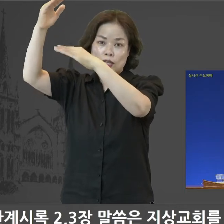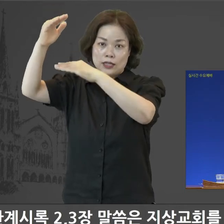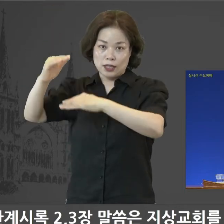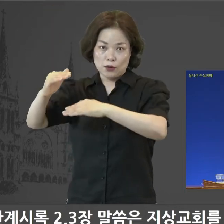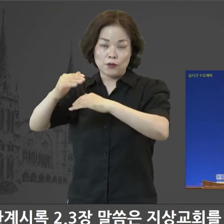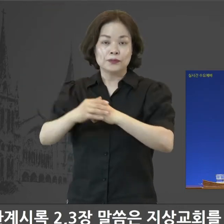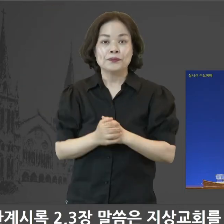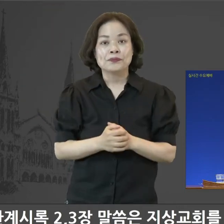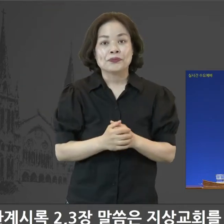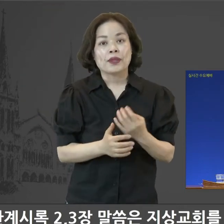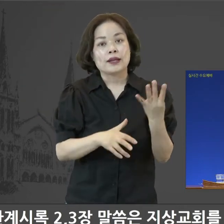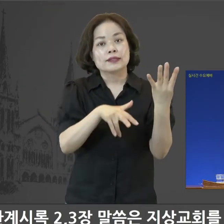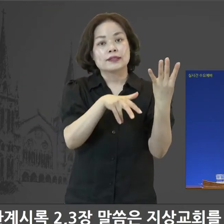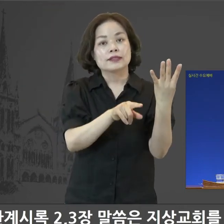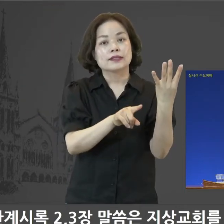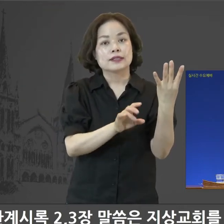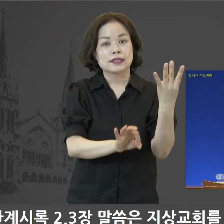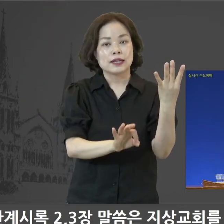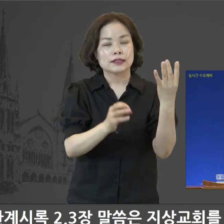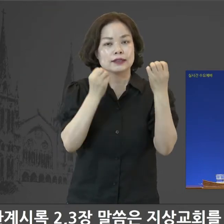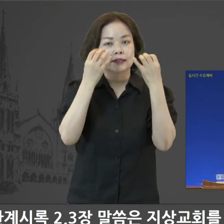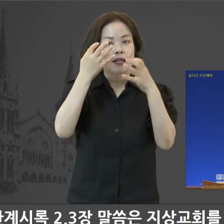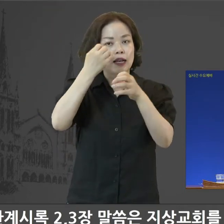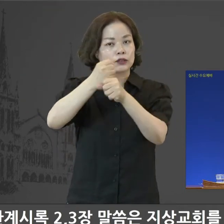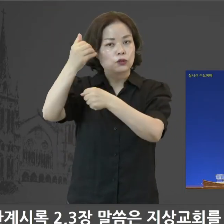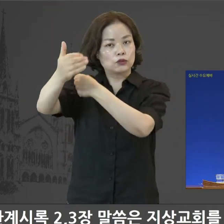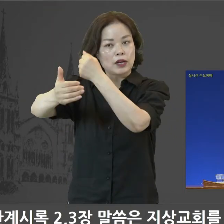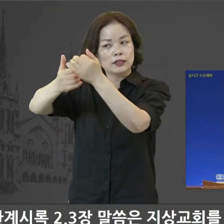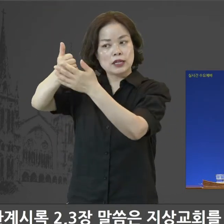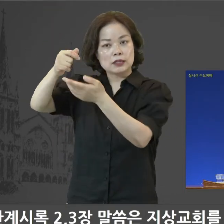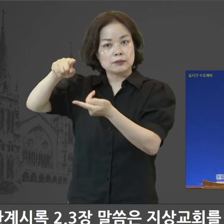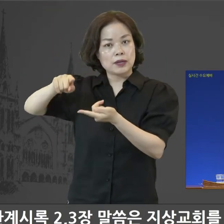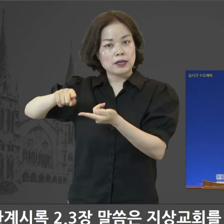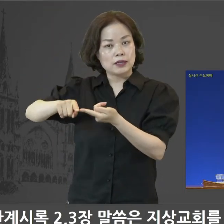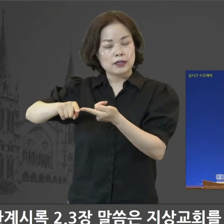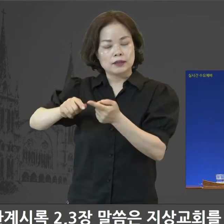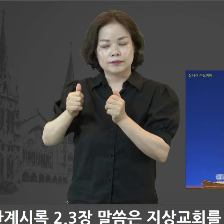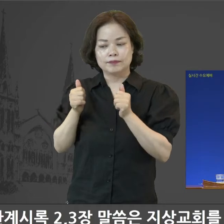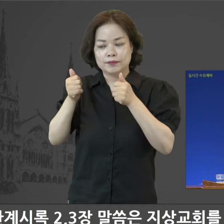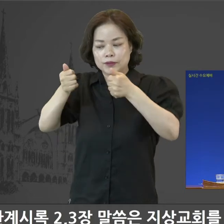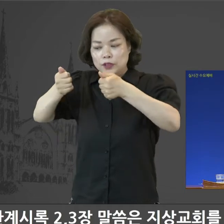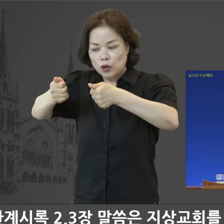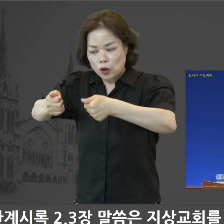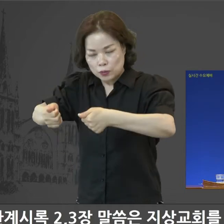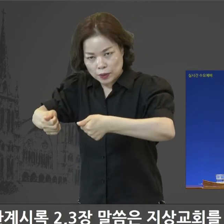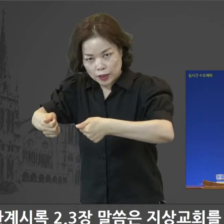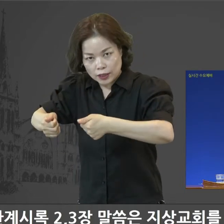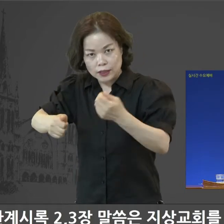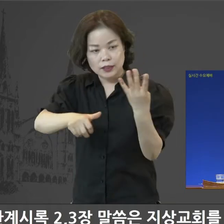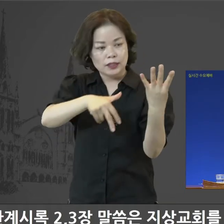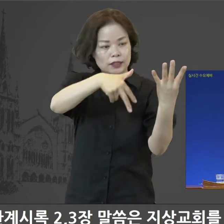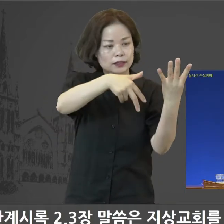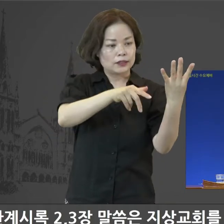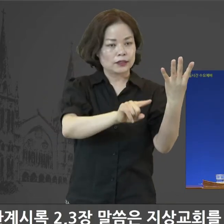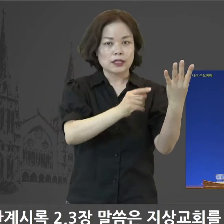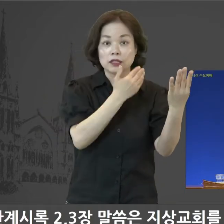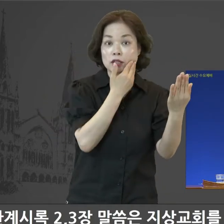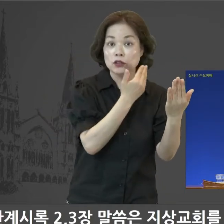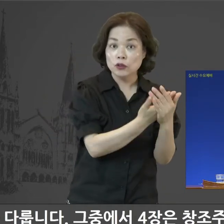중에서 4장은 창조주 하나님에 대한 경배, 그러니까 4장의